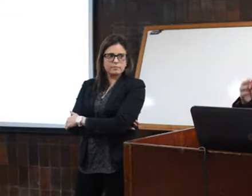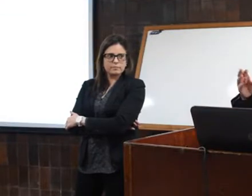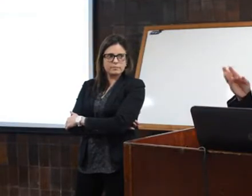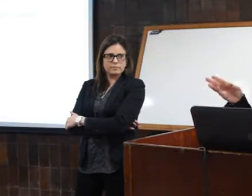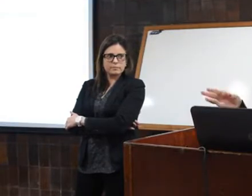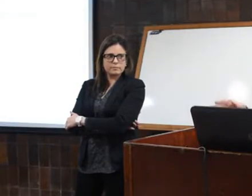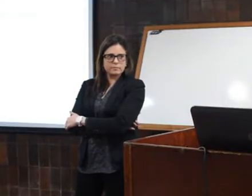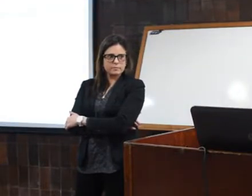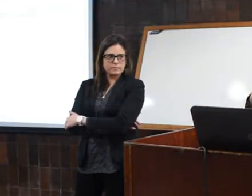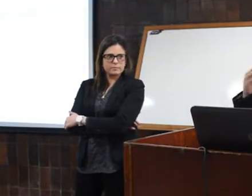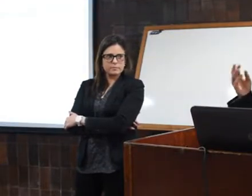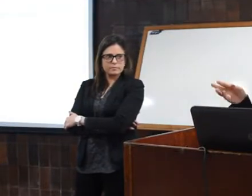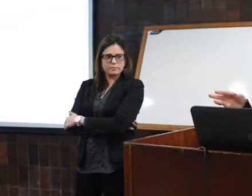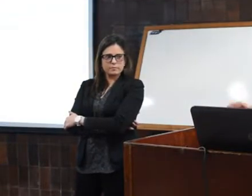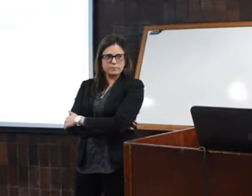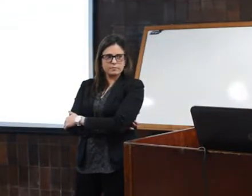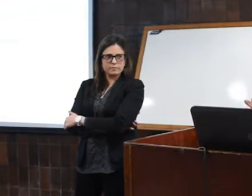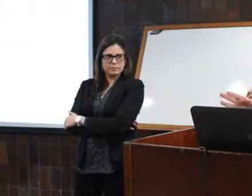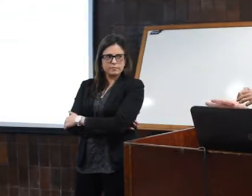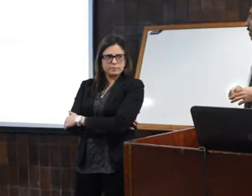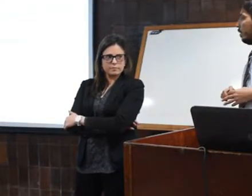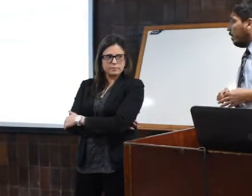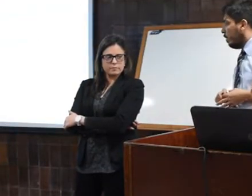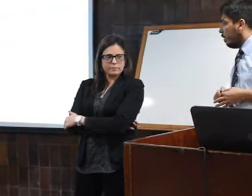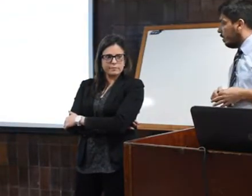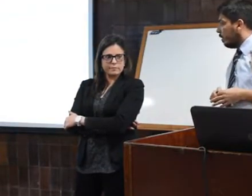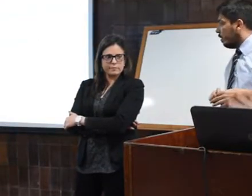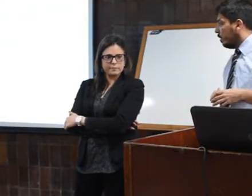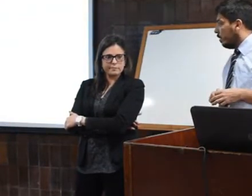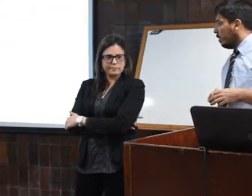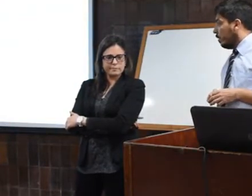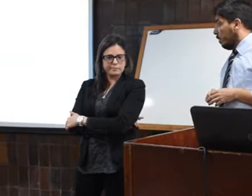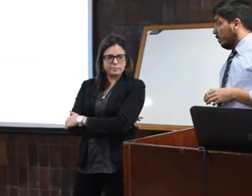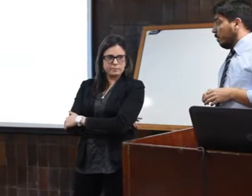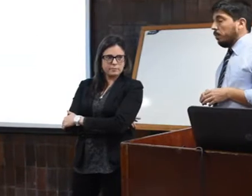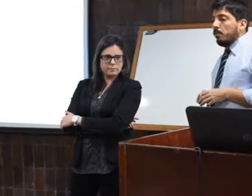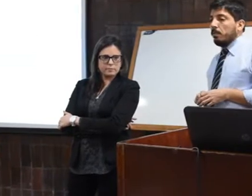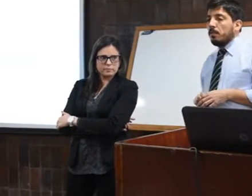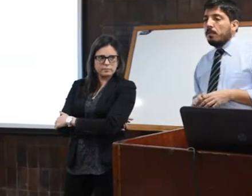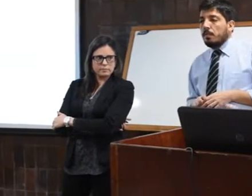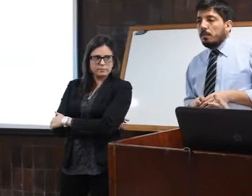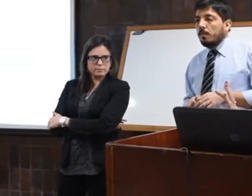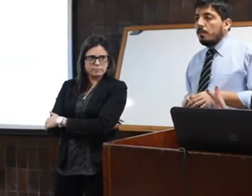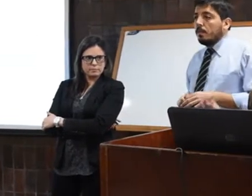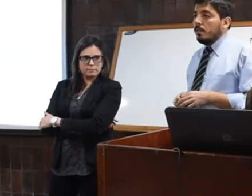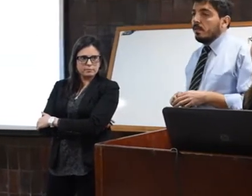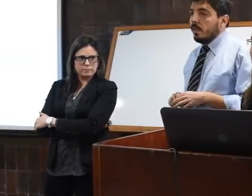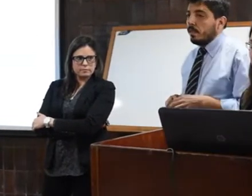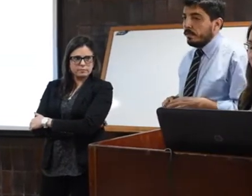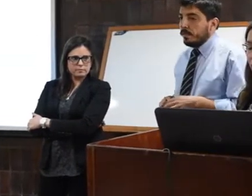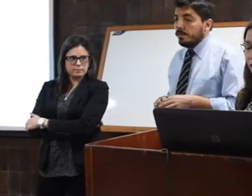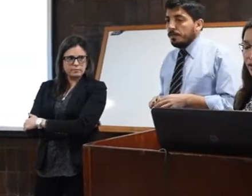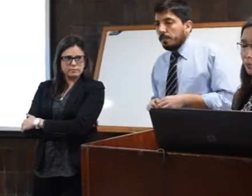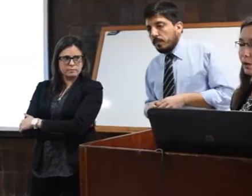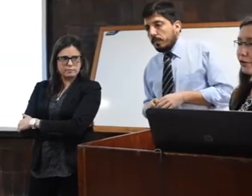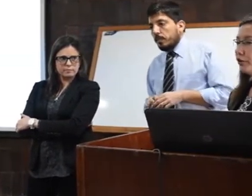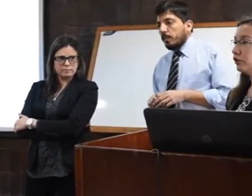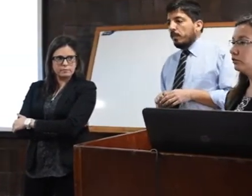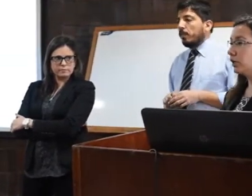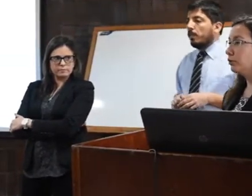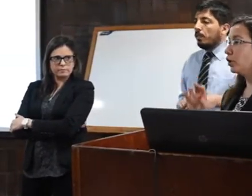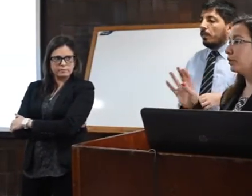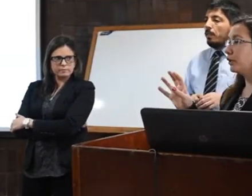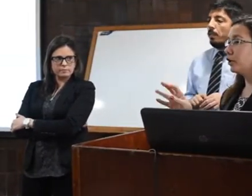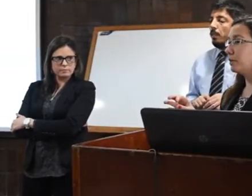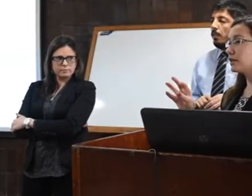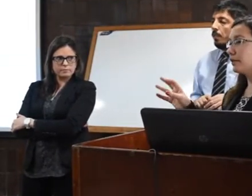propiedad quiero asegurar un edificio si no le traigo el dato mínimo que es el padrón